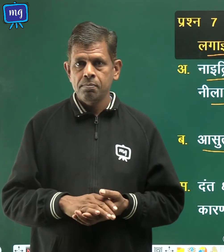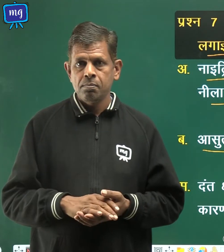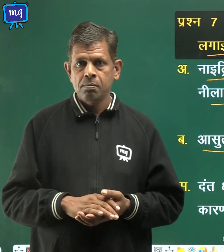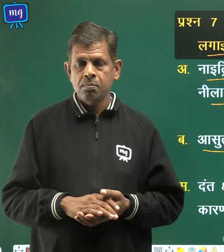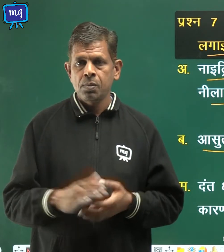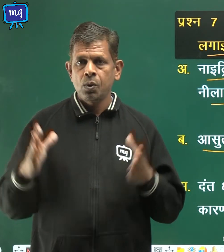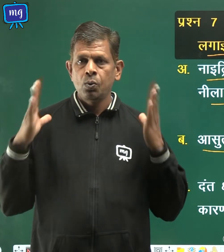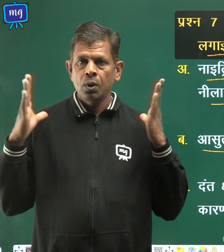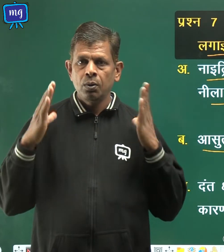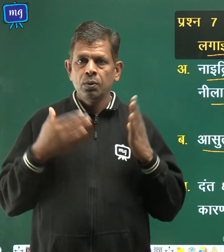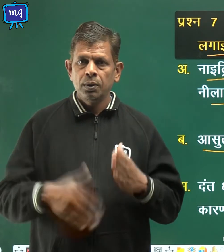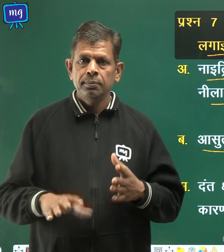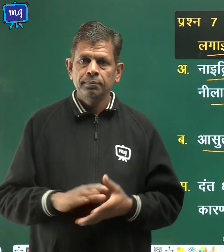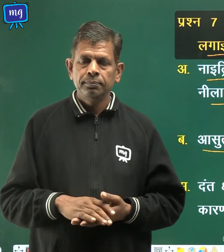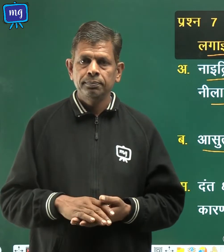उदासीन होता है,